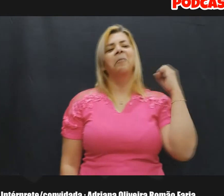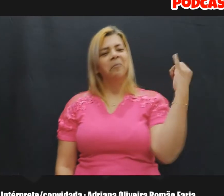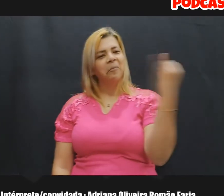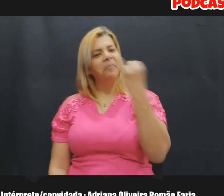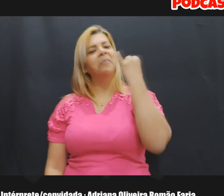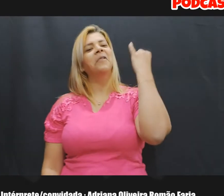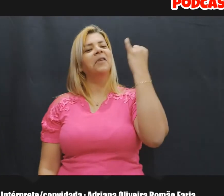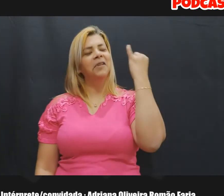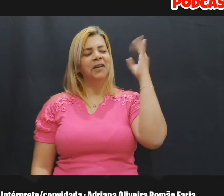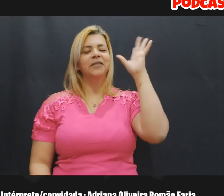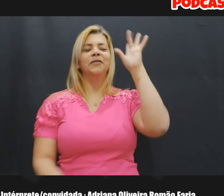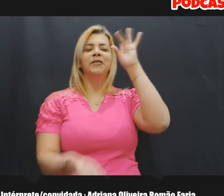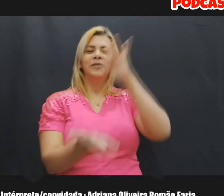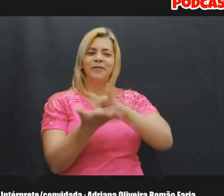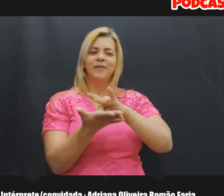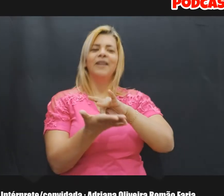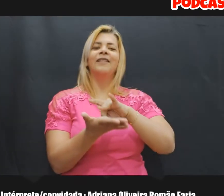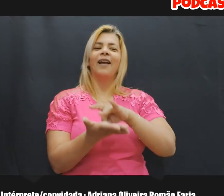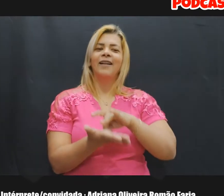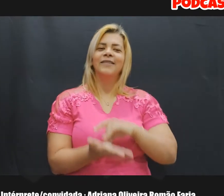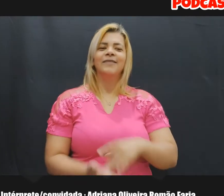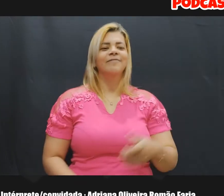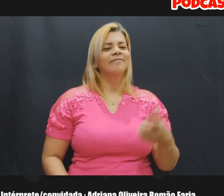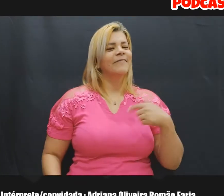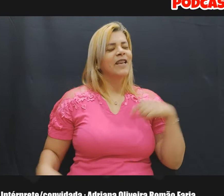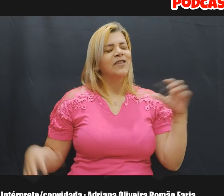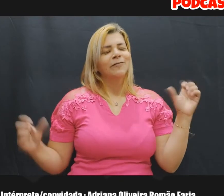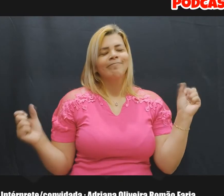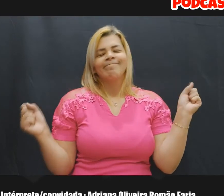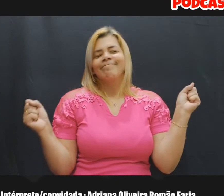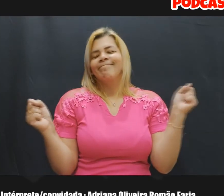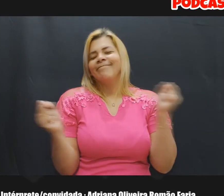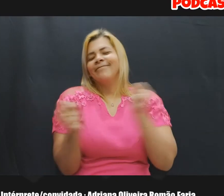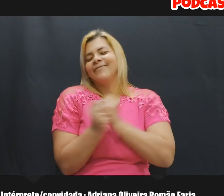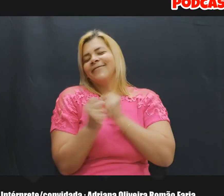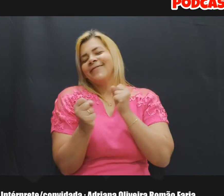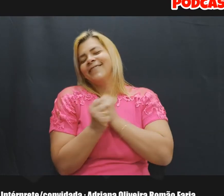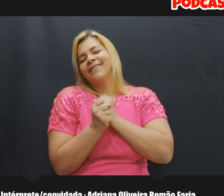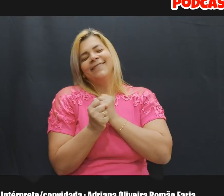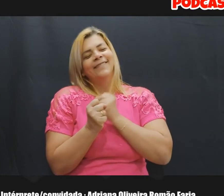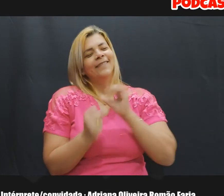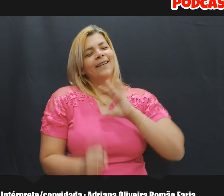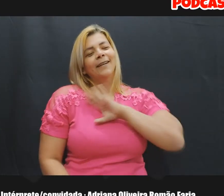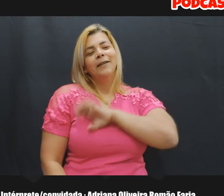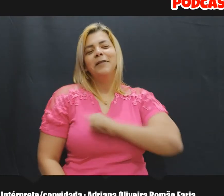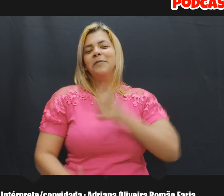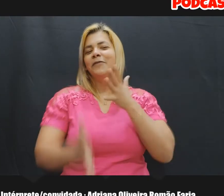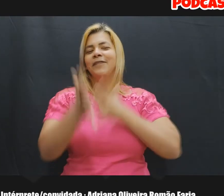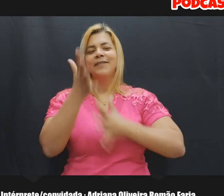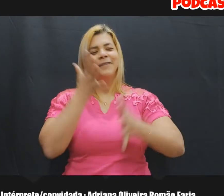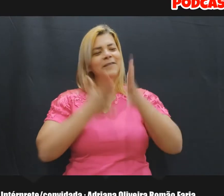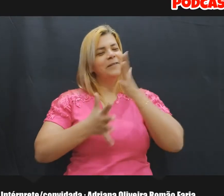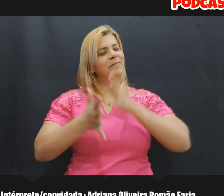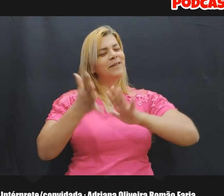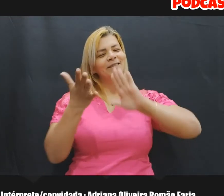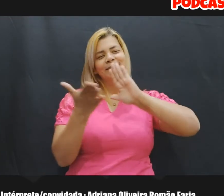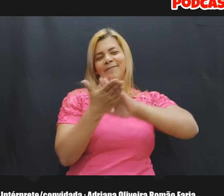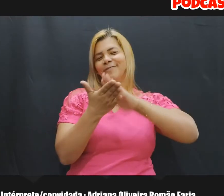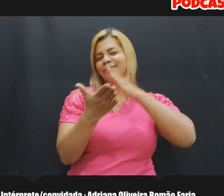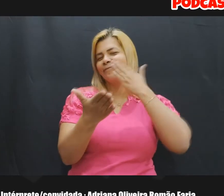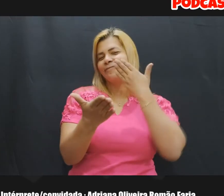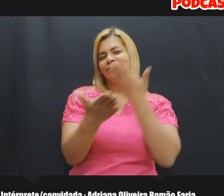muito interessante. Eu sou apaixonada por esse mundo. Eu acho assim, eu nasci para Libras, para